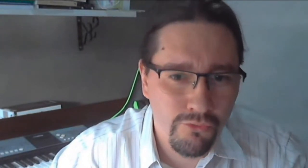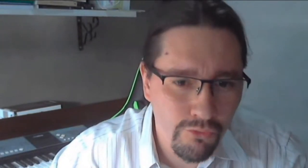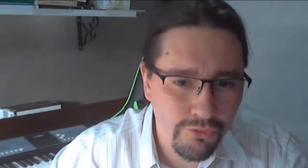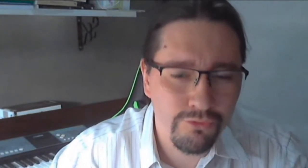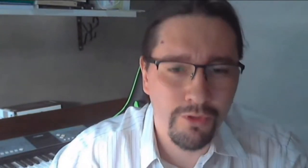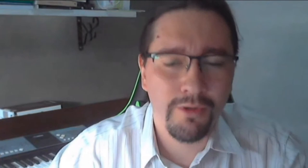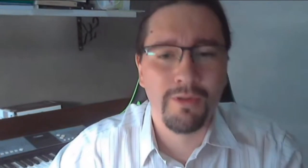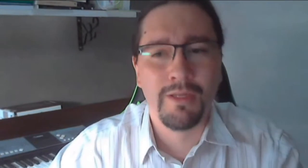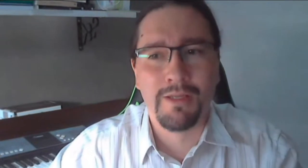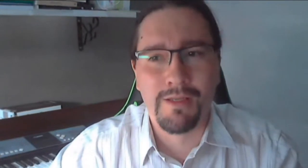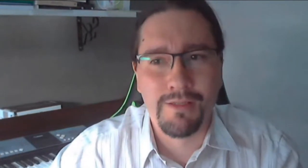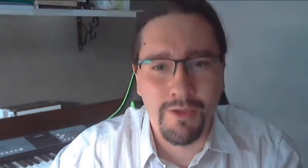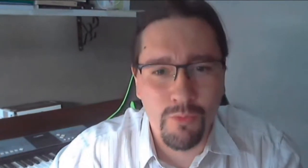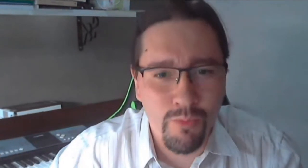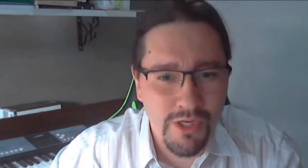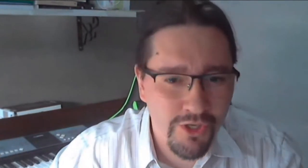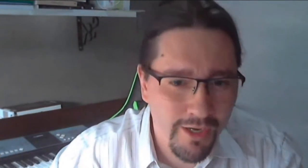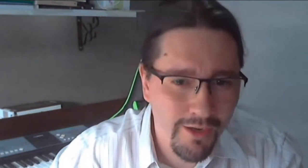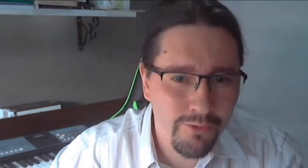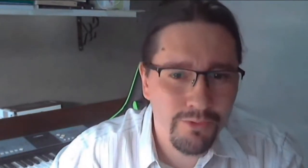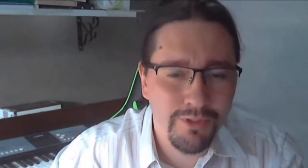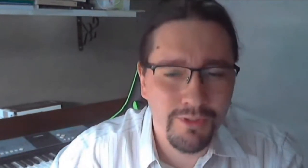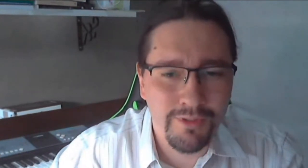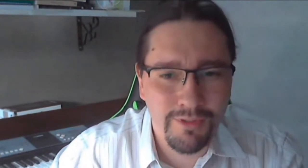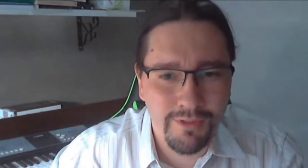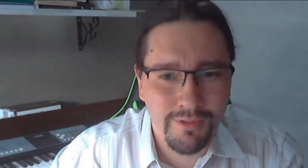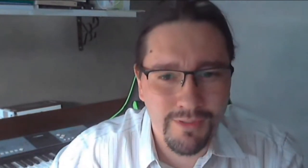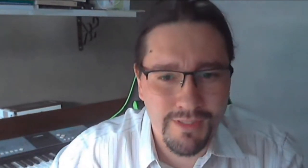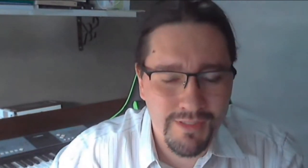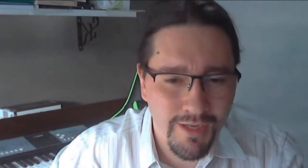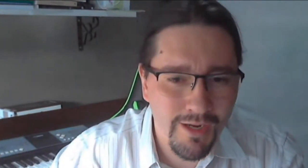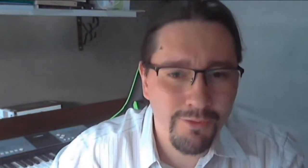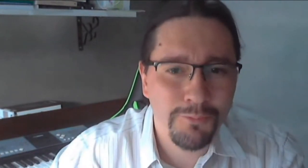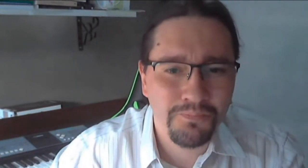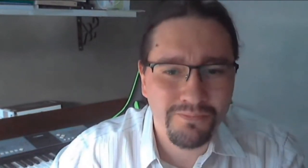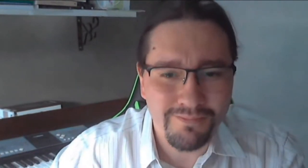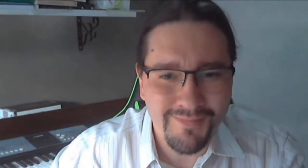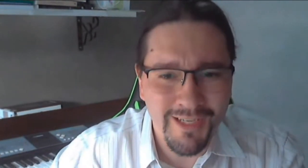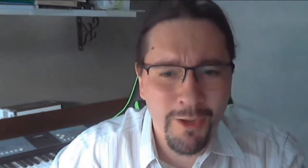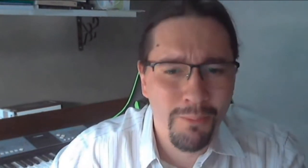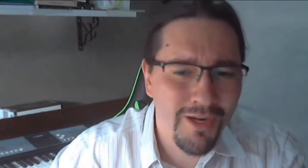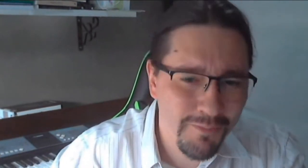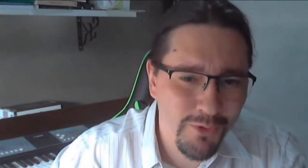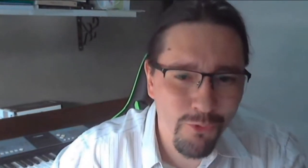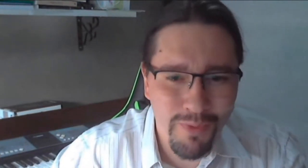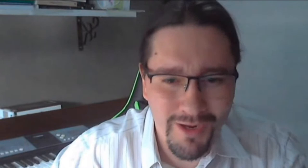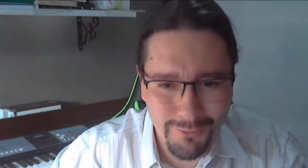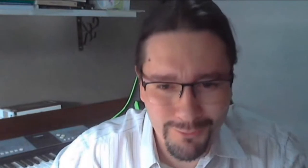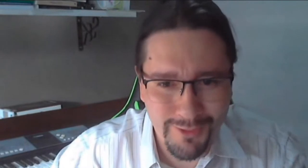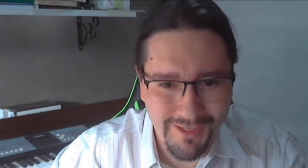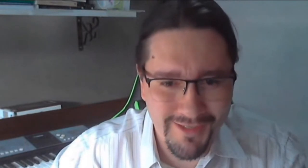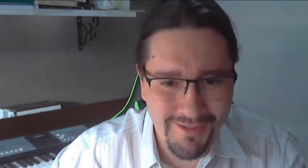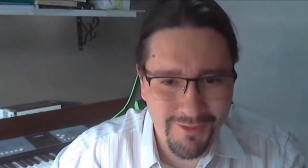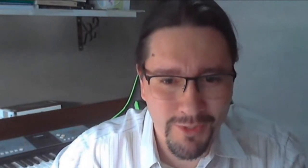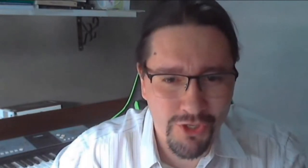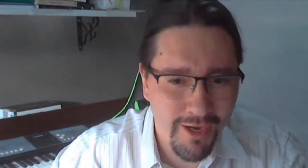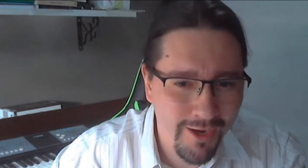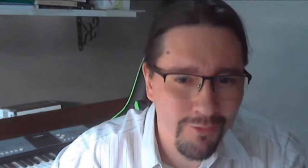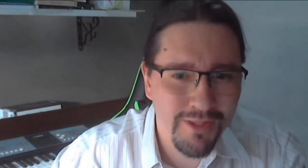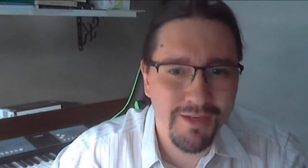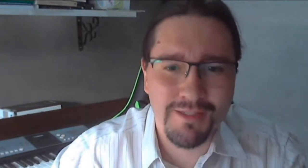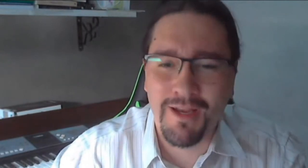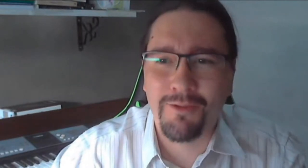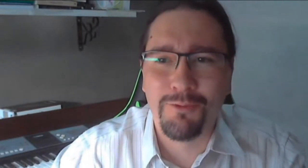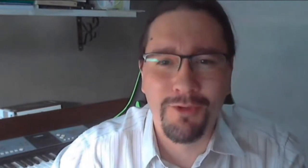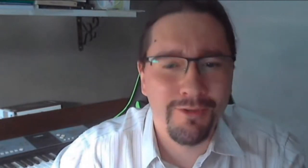quando eu fiz o curso, né, saí como bacharel e licenciado, mais preocupado em ser